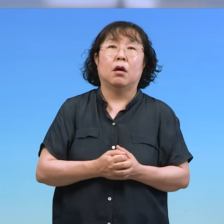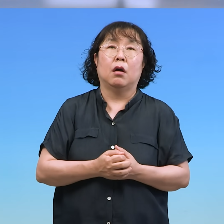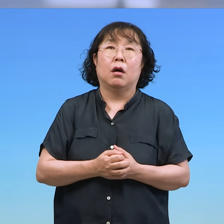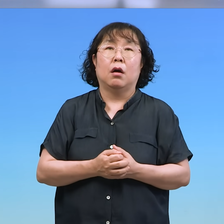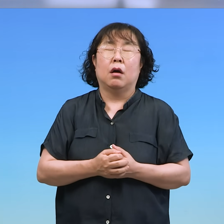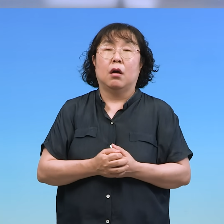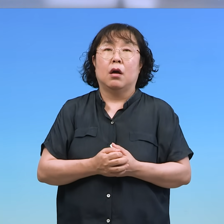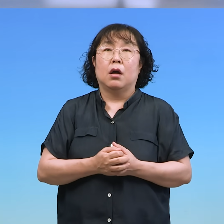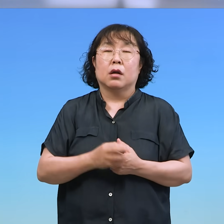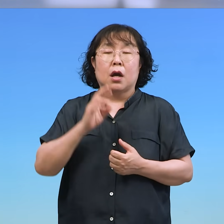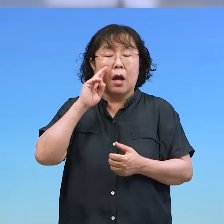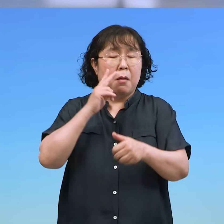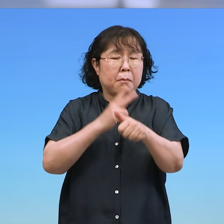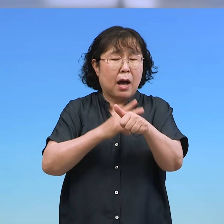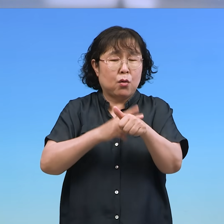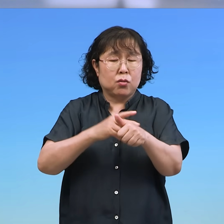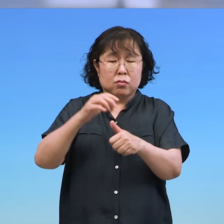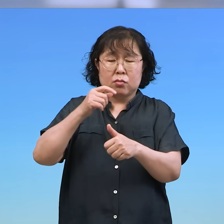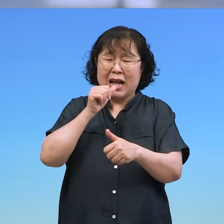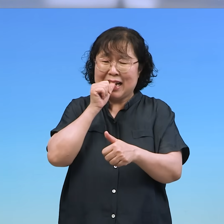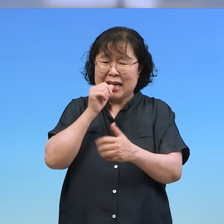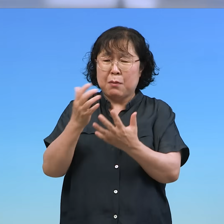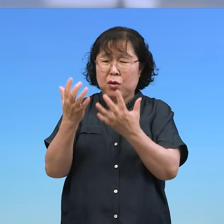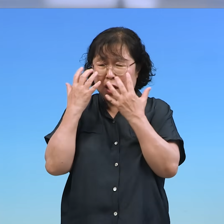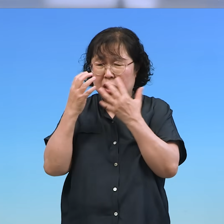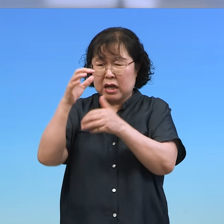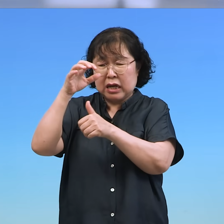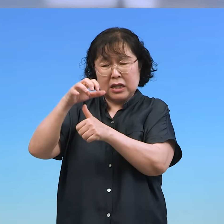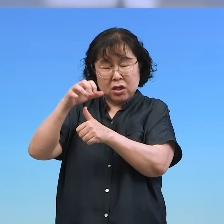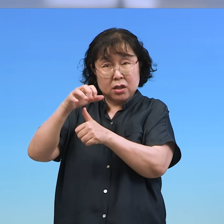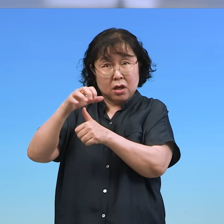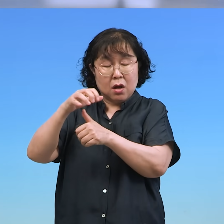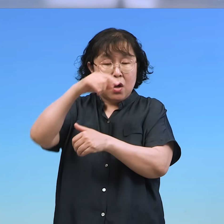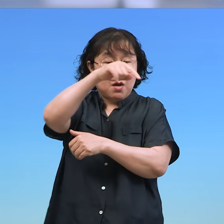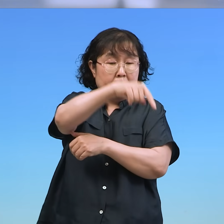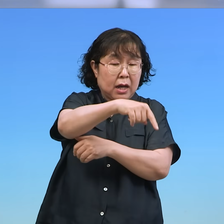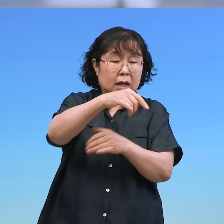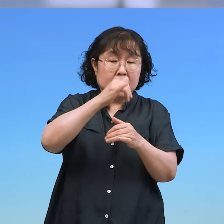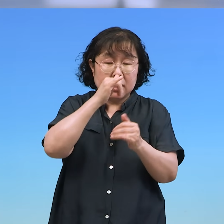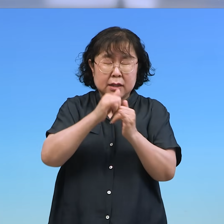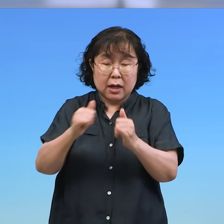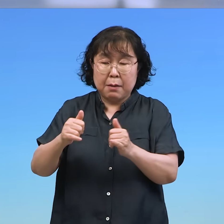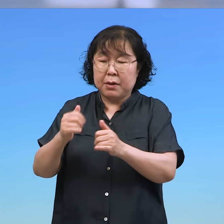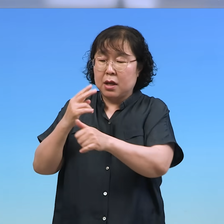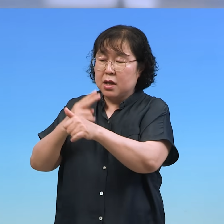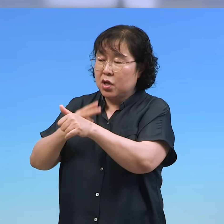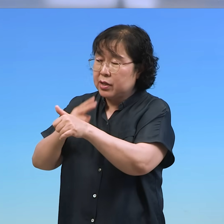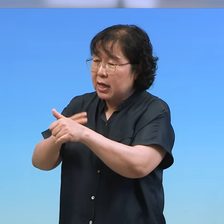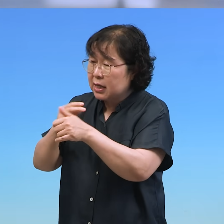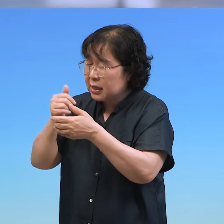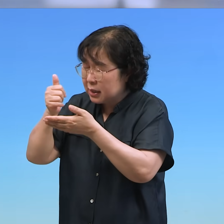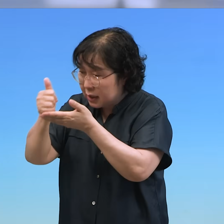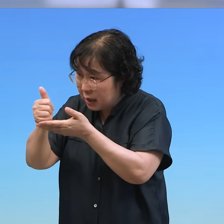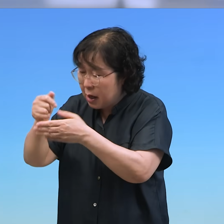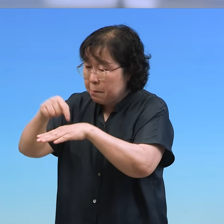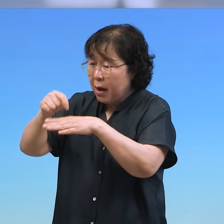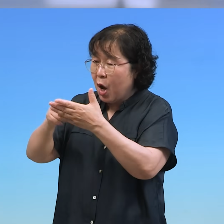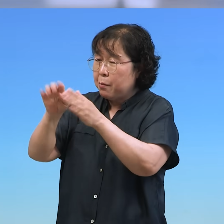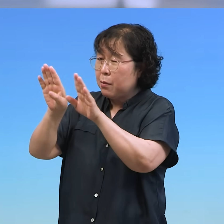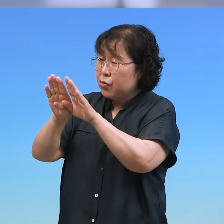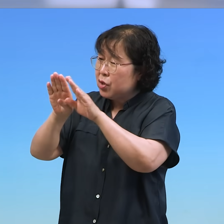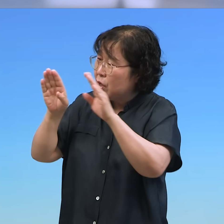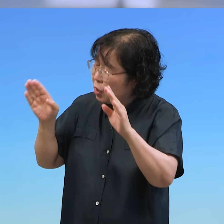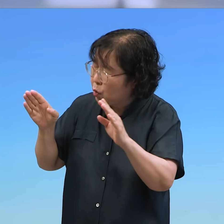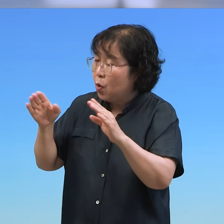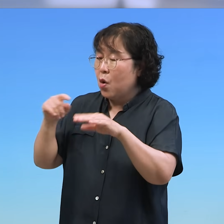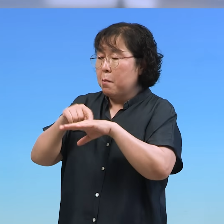있는 사람들이 이렇게 위로해야 되는 거 아닙니까? 마음에 바울 선생님, 마음의 눈을 여셔서 절대로